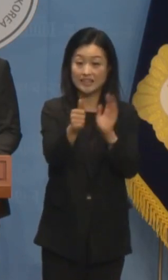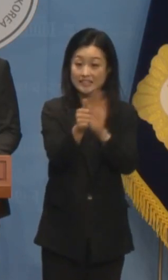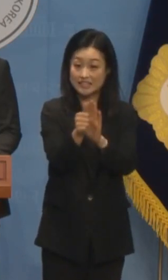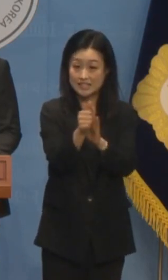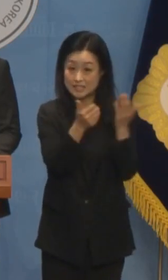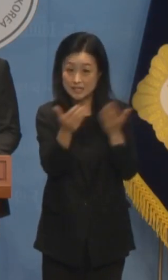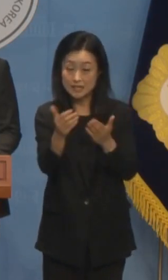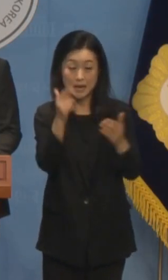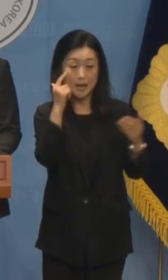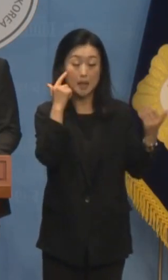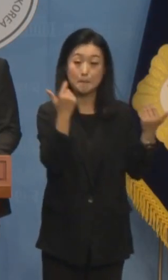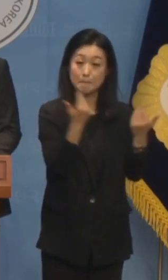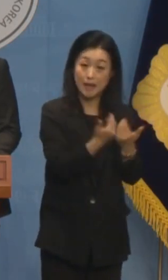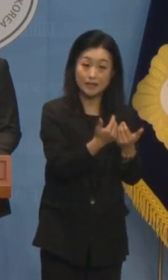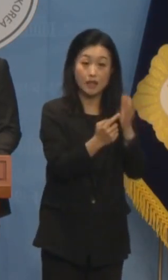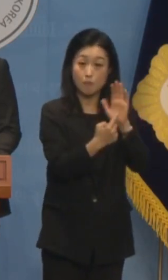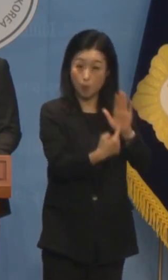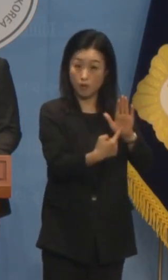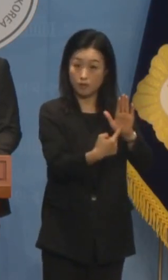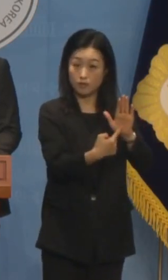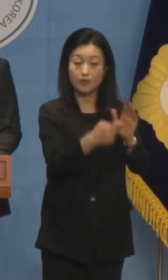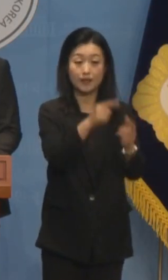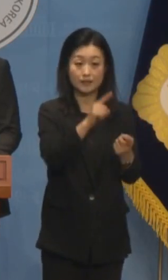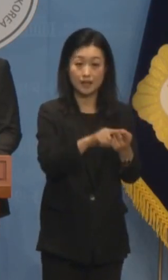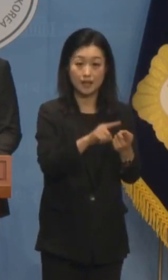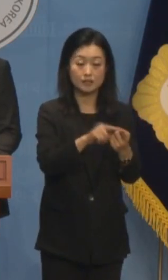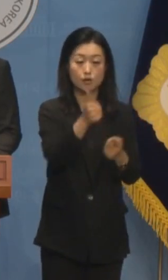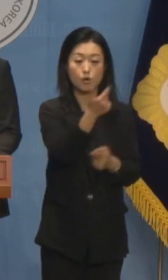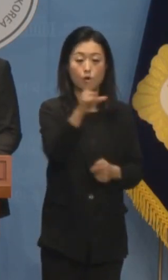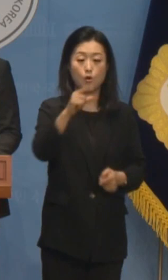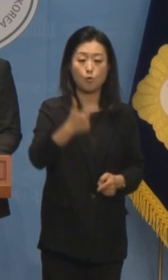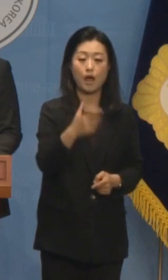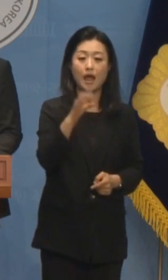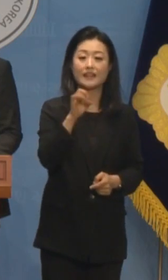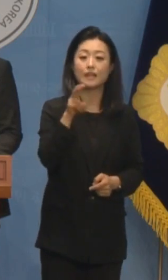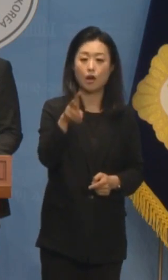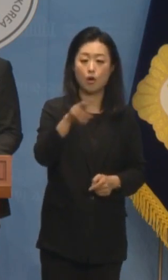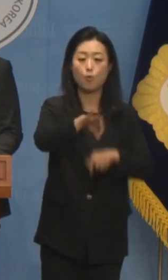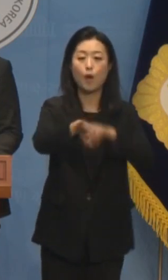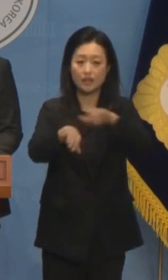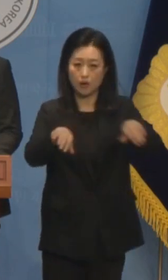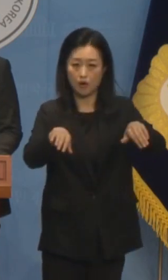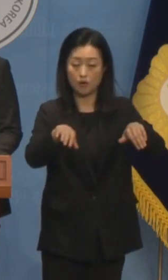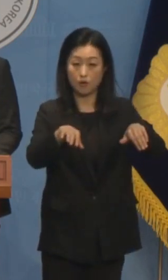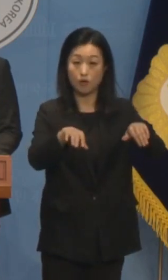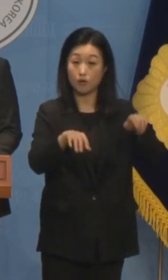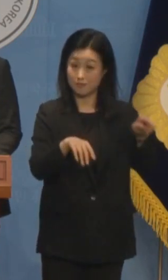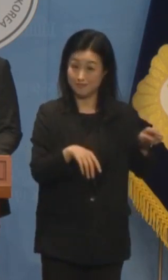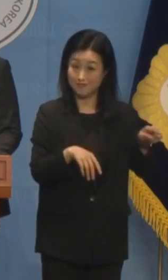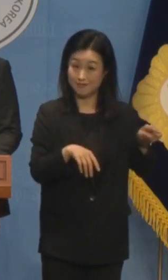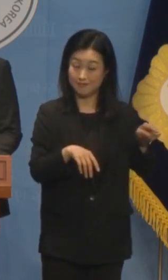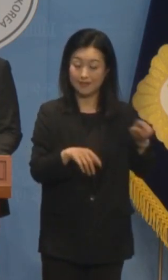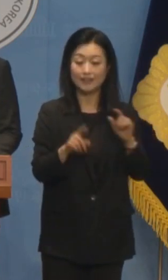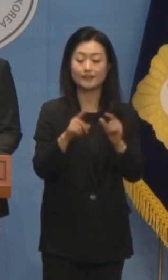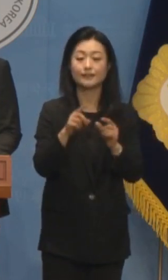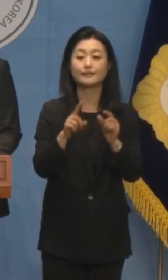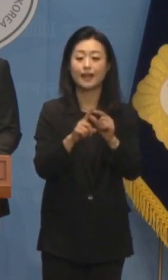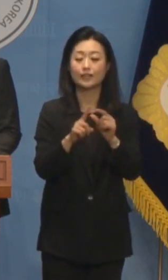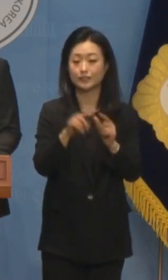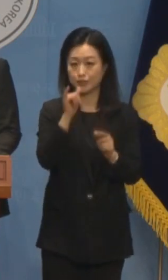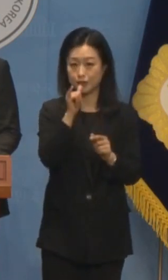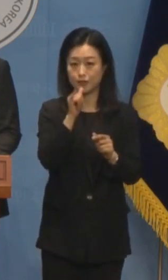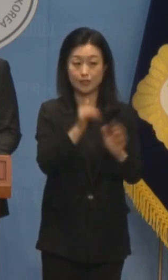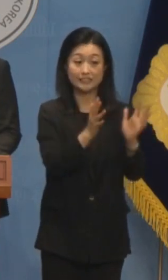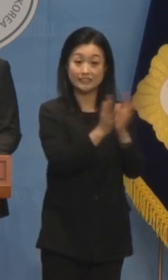또는 반대의 표현을 하는 것을 관여라고 규정하고 있습니다. 한동훈 대표는